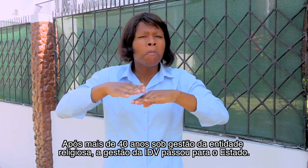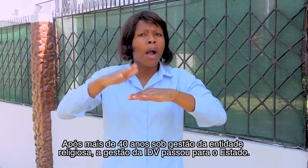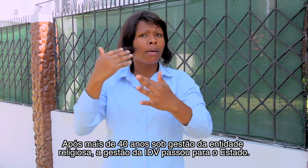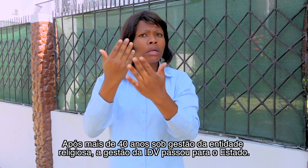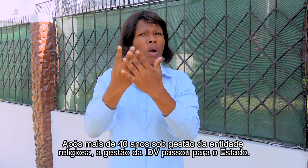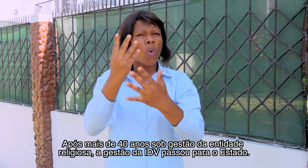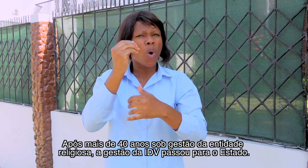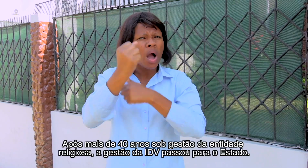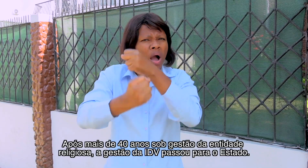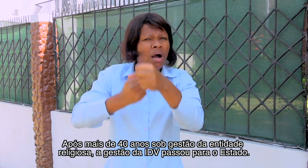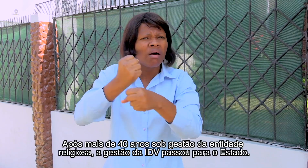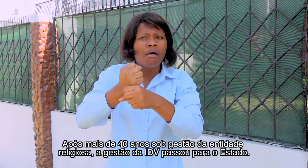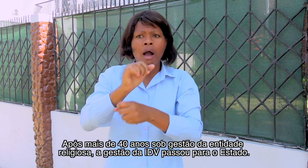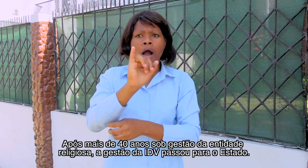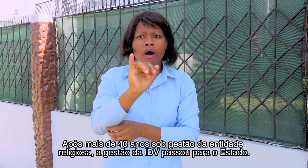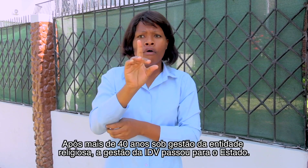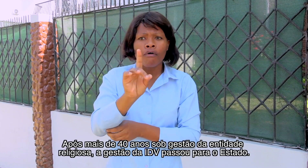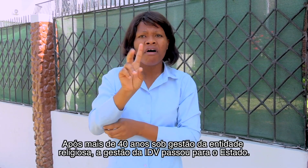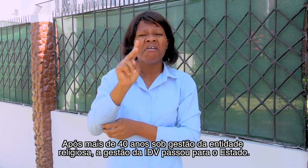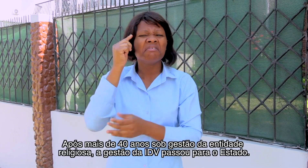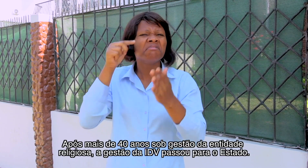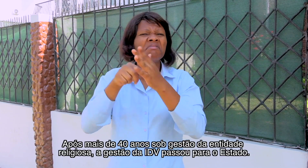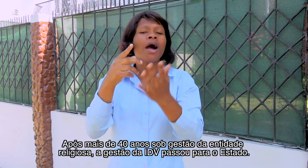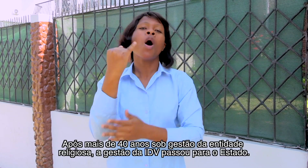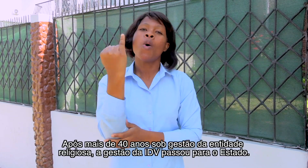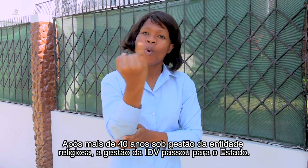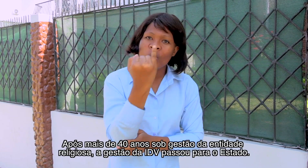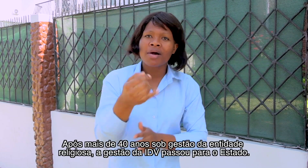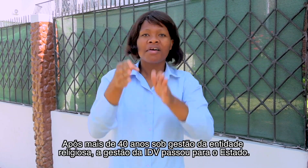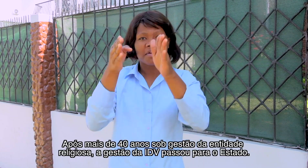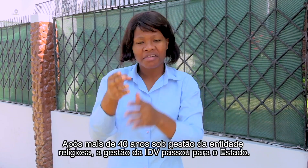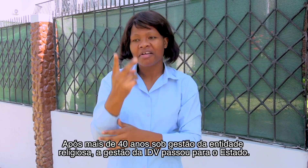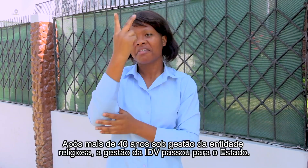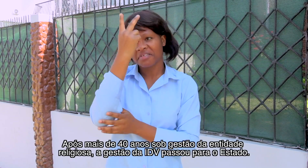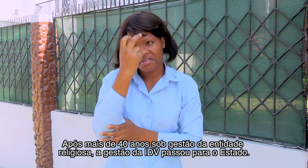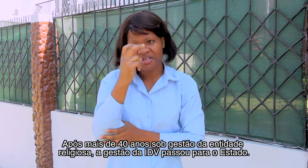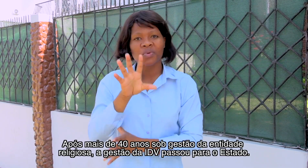sob gestão da entidade religiosa a gestão da IDV passou ao Estado